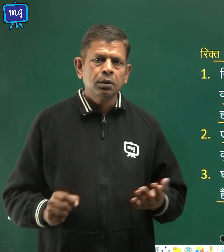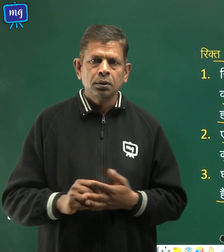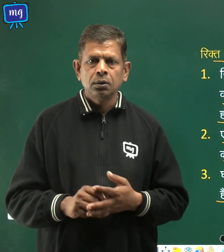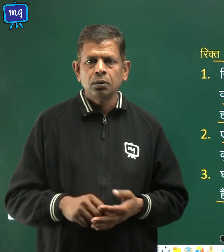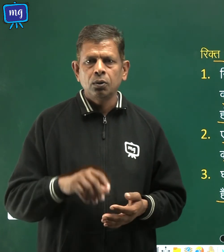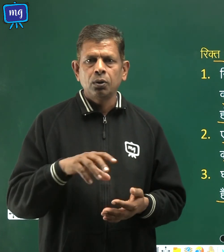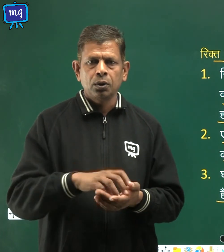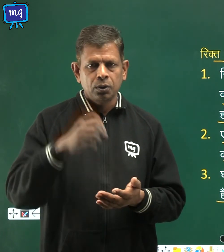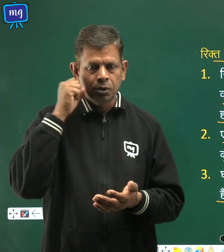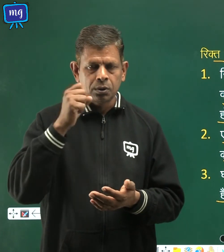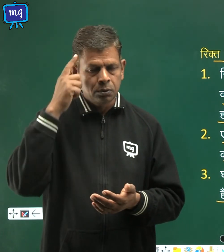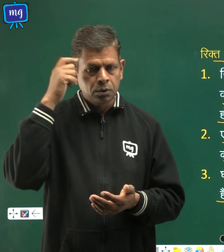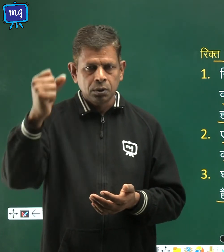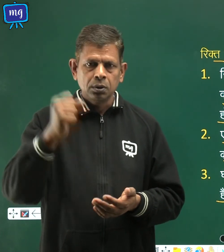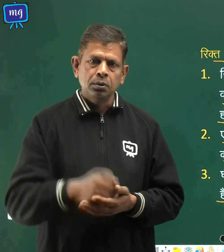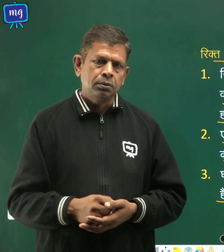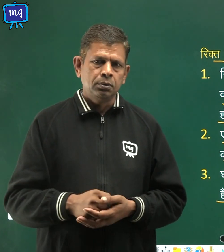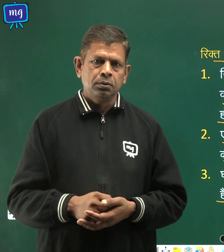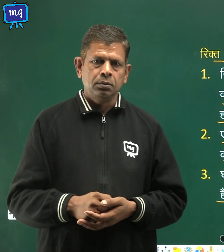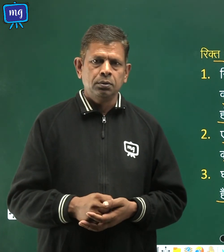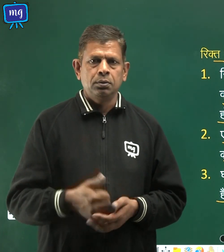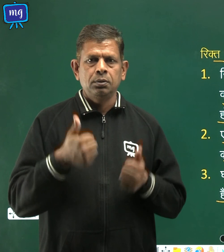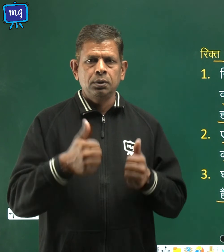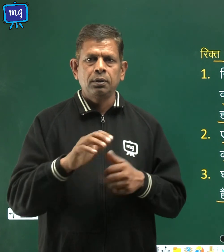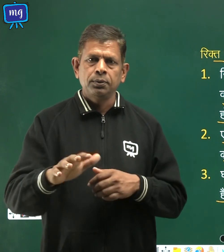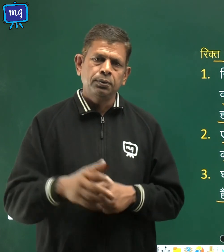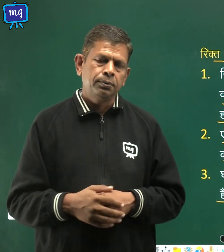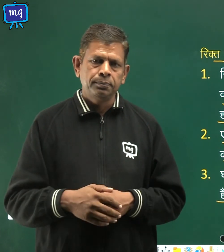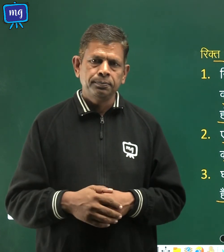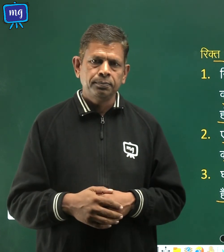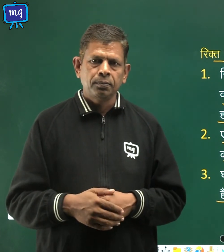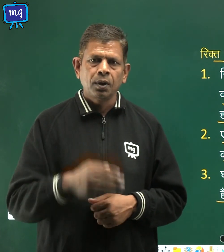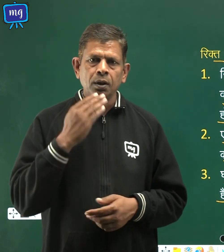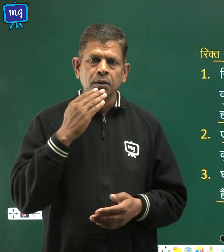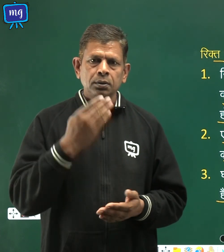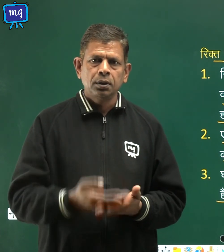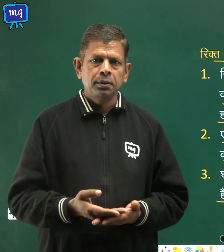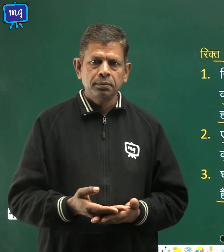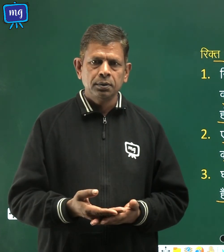और याद भी करना। ठीक है बच्चों, धन्यवाद।